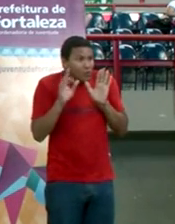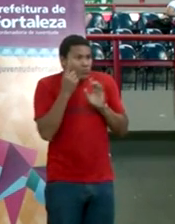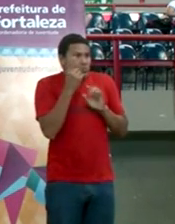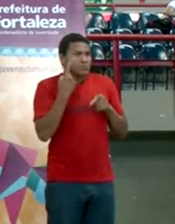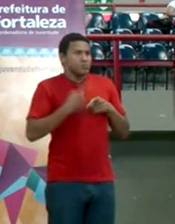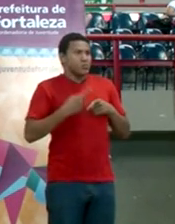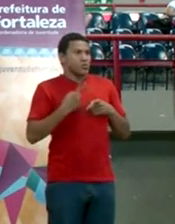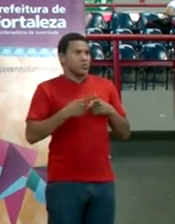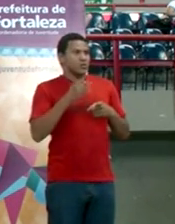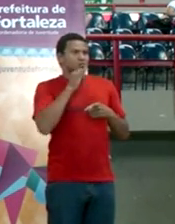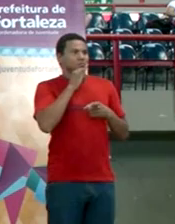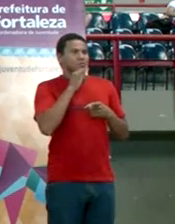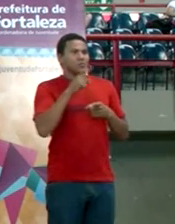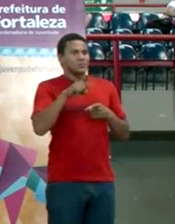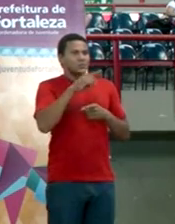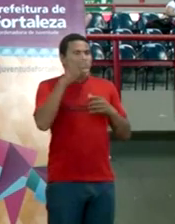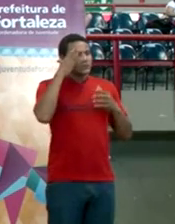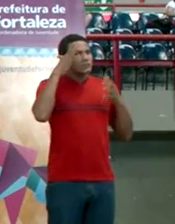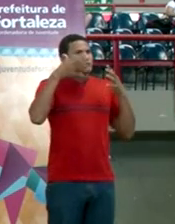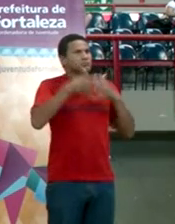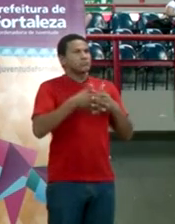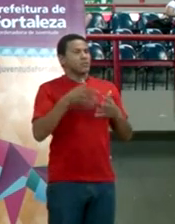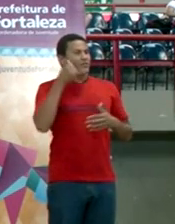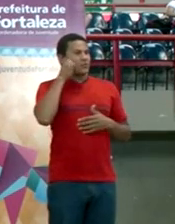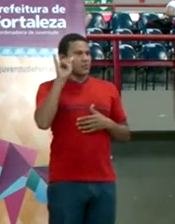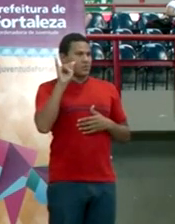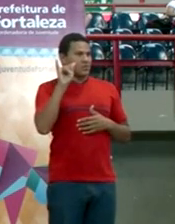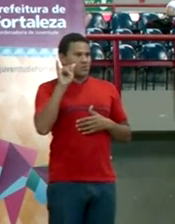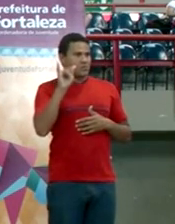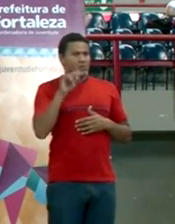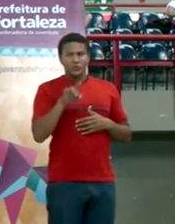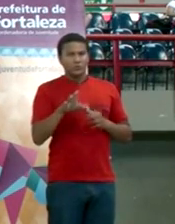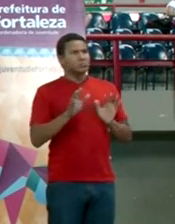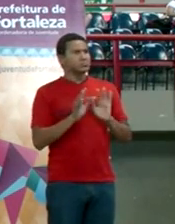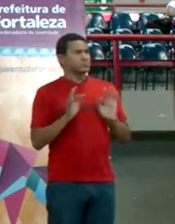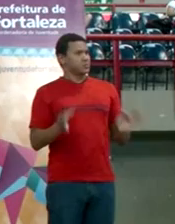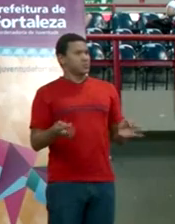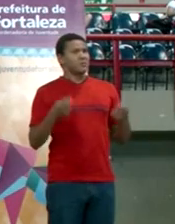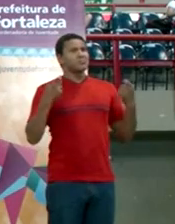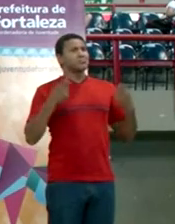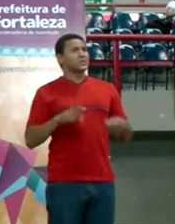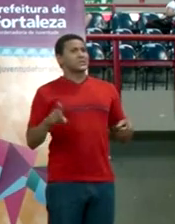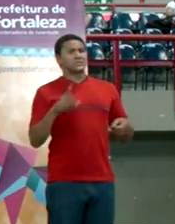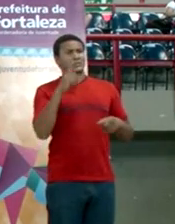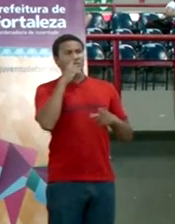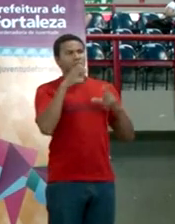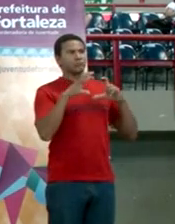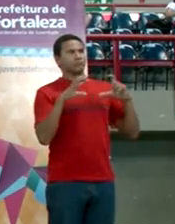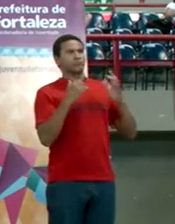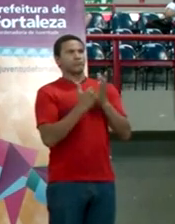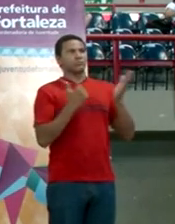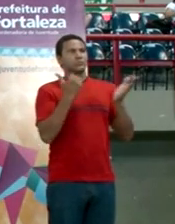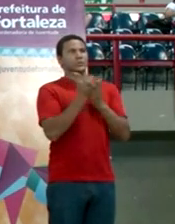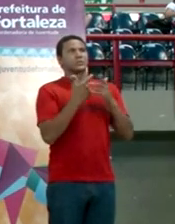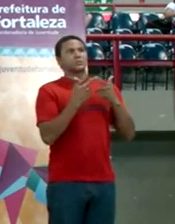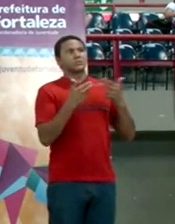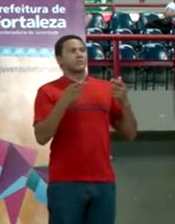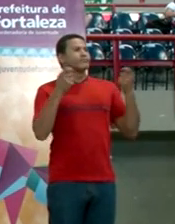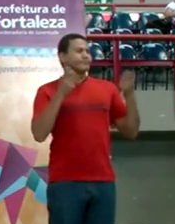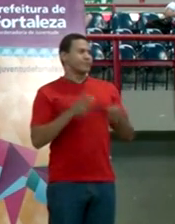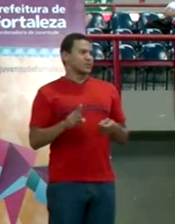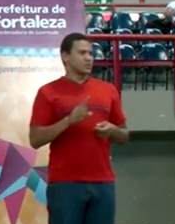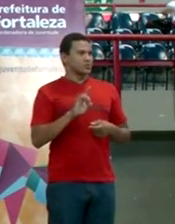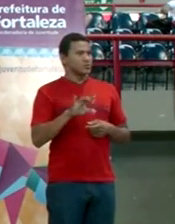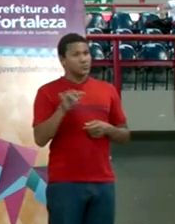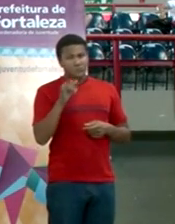uma fórmula mágica para resolver a questão. Eu vou pensar em coisas simples. Não sei qual é a distância de ida, não